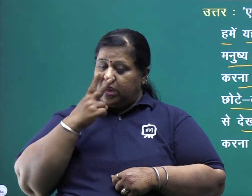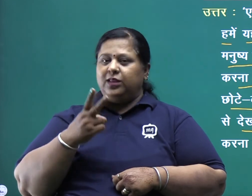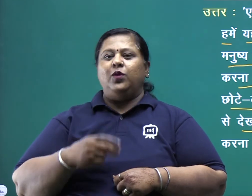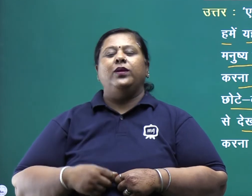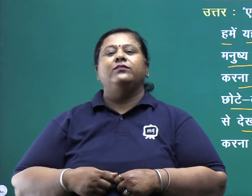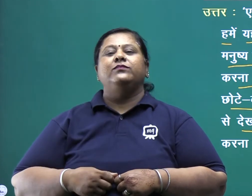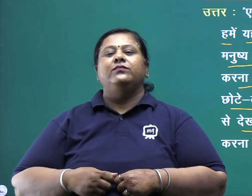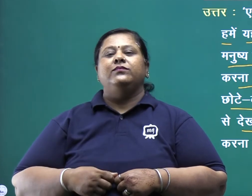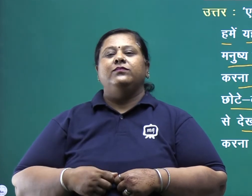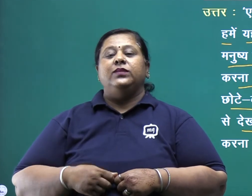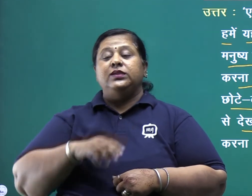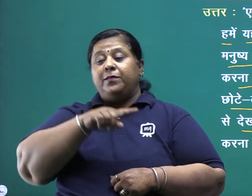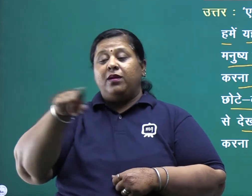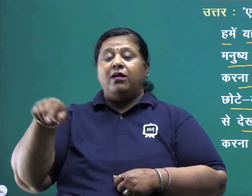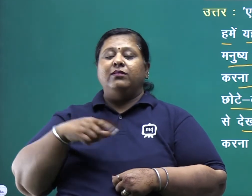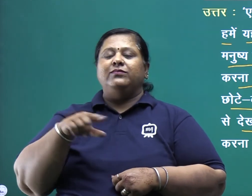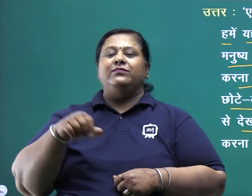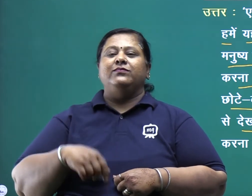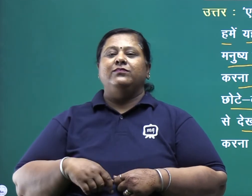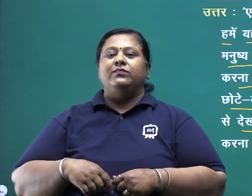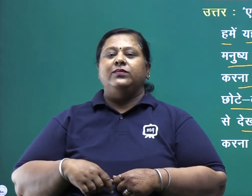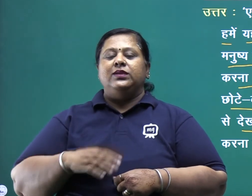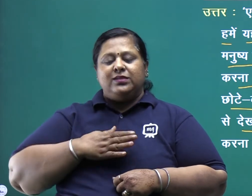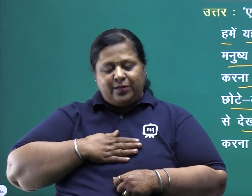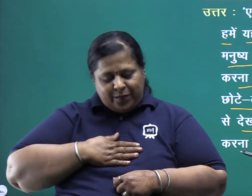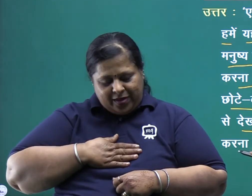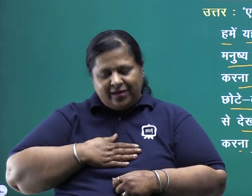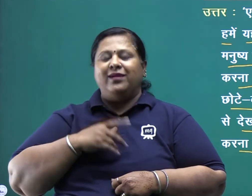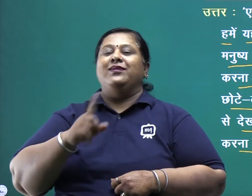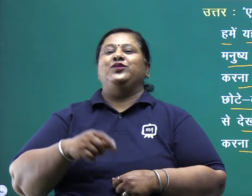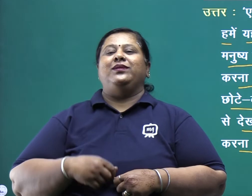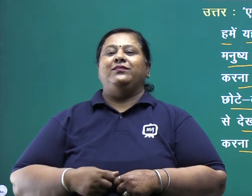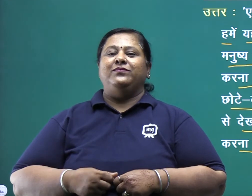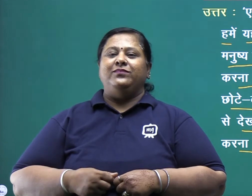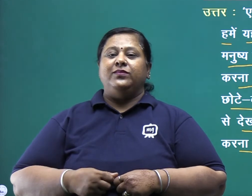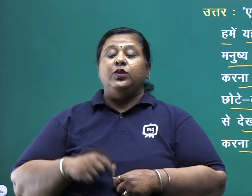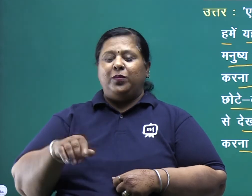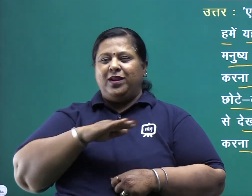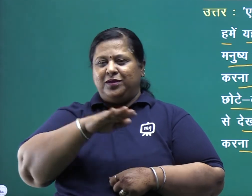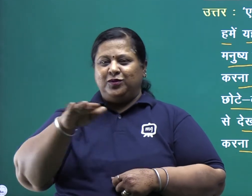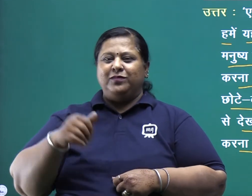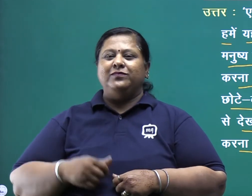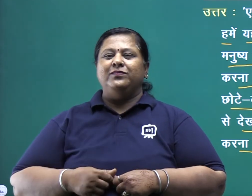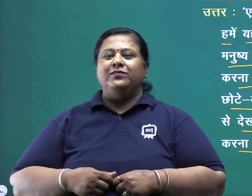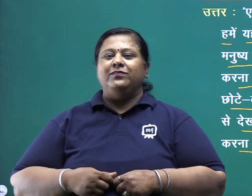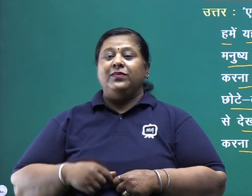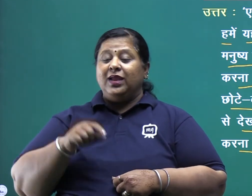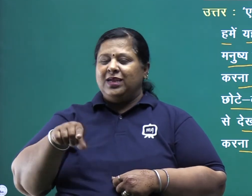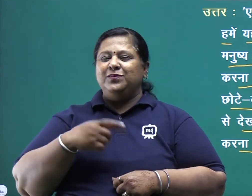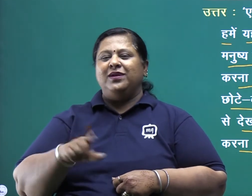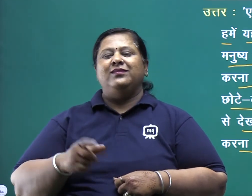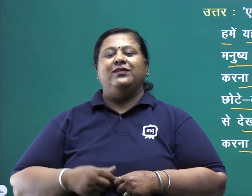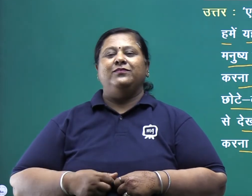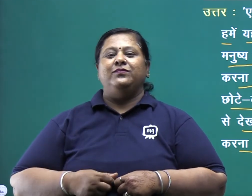हुए सबका सम्मान करना चाहिए। तो प्यारे बच्चों, इस प्रकार